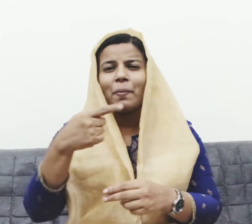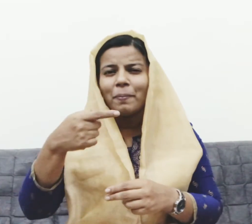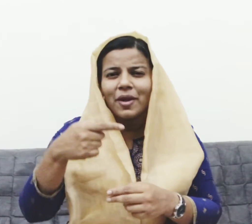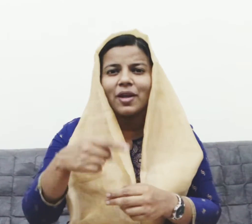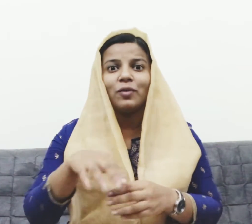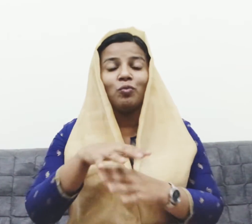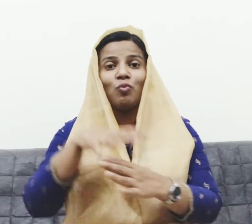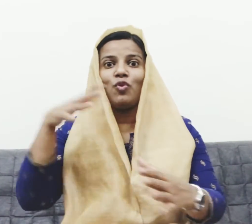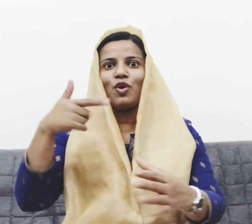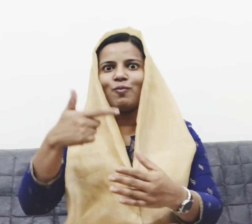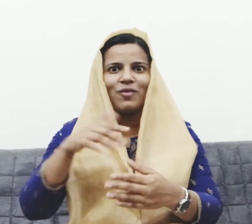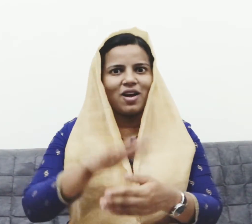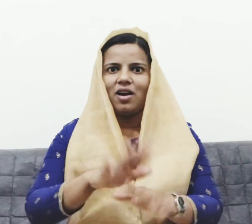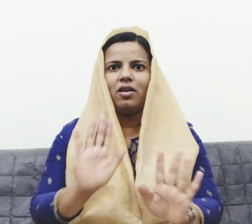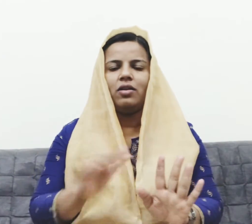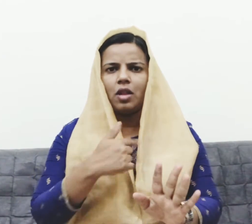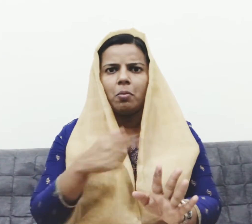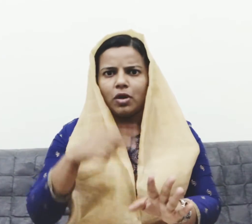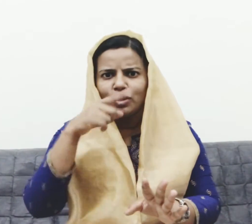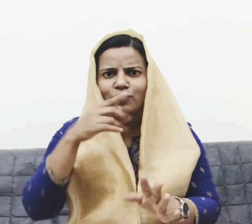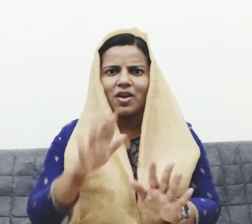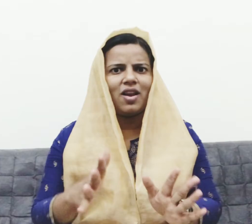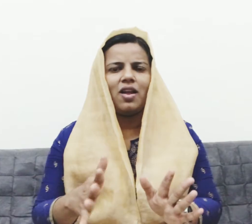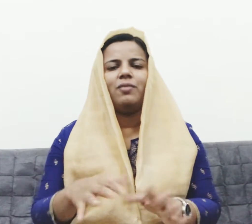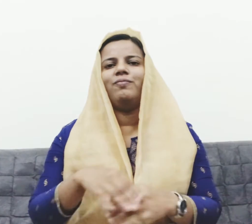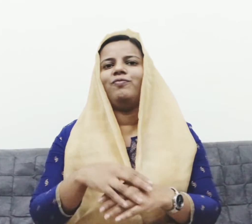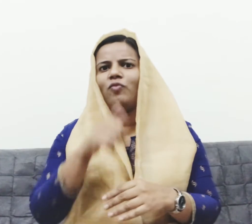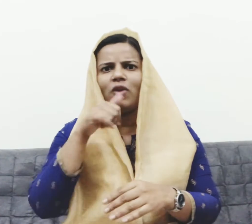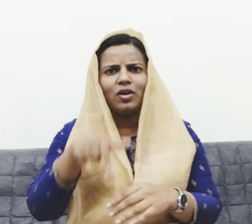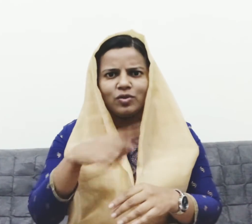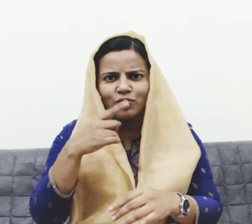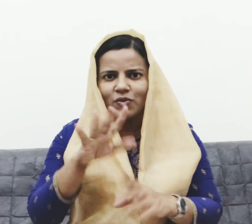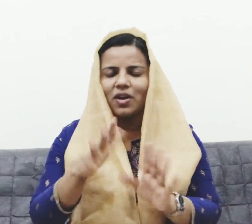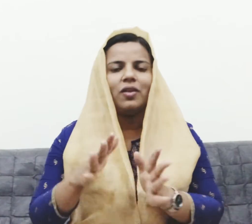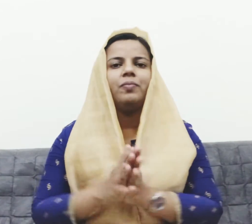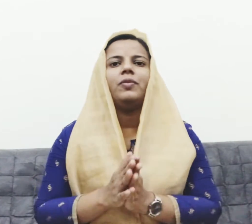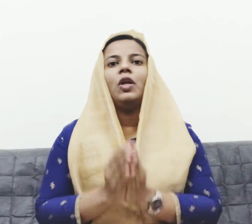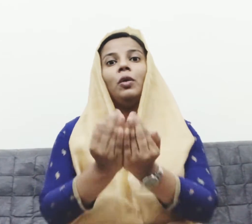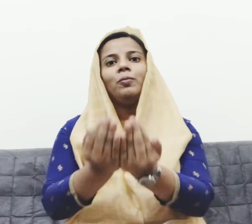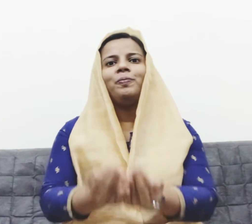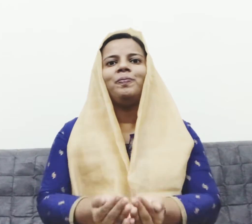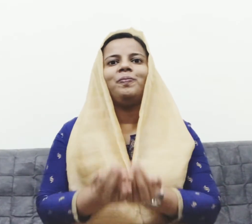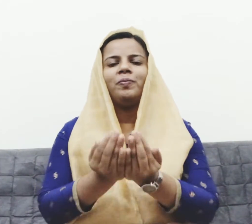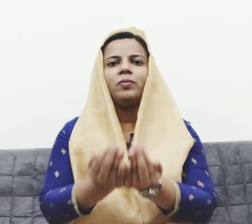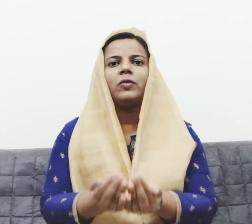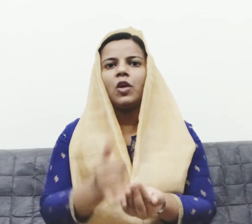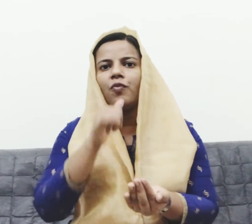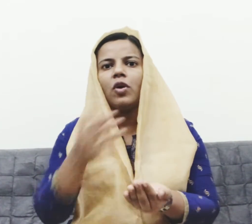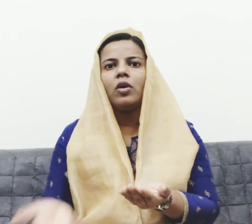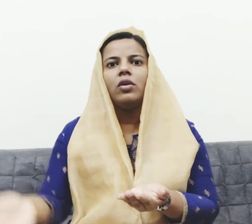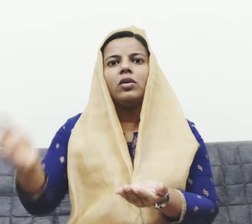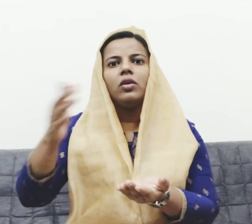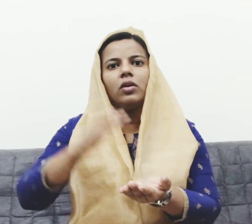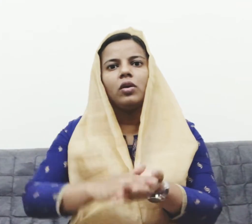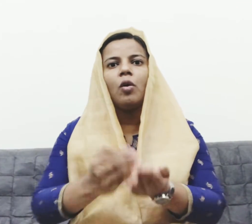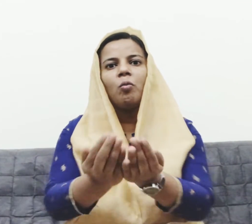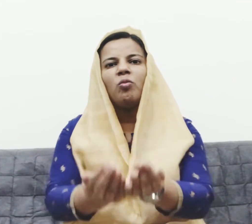മീനും തിമിംഗലങ്ങളും ഒക്കെയാണ്, പക്ഷേ വെള്ളത്തിൻ്റെ മുകളിലാണ് ഈ ബോട്ട് യാത്ര ചെയ്യുന്നത്. പക്ഷേ വെള്ളം ബോട്ടിനകത്ത് കയറിയാലോ ബോട്ട് നശിച്ചു